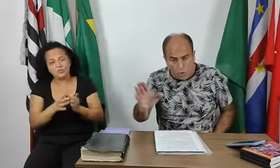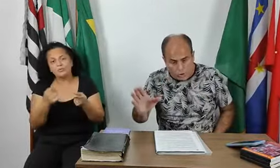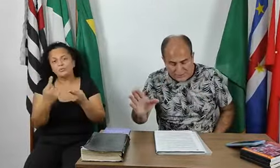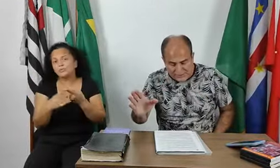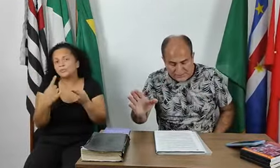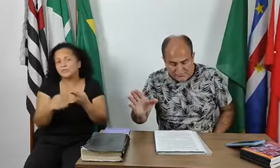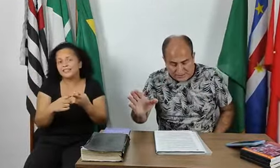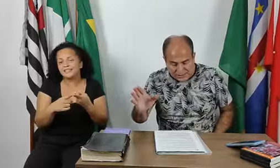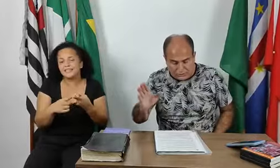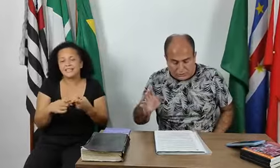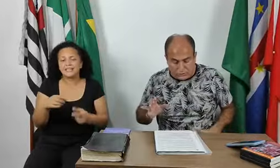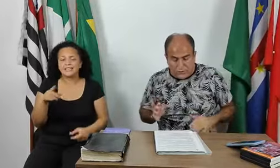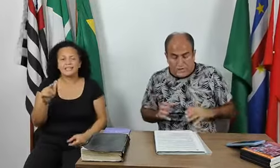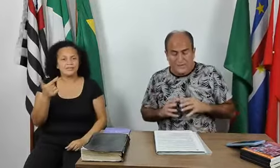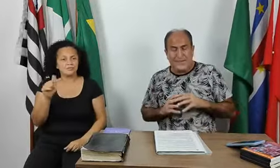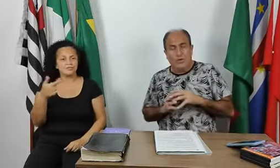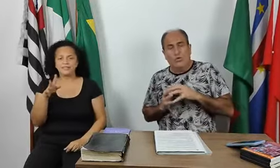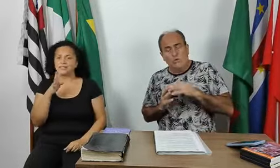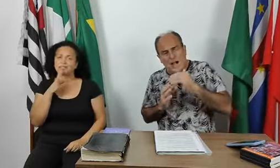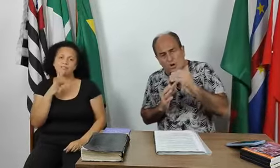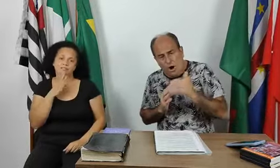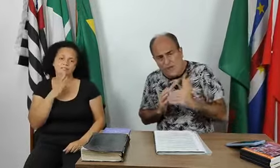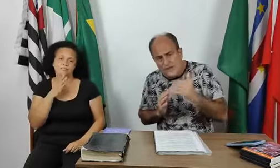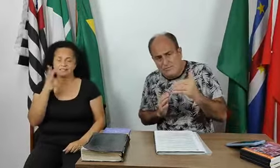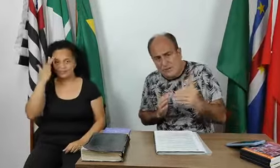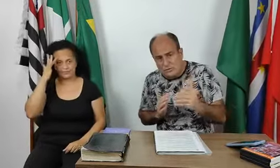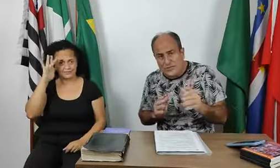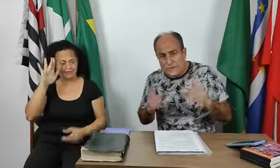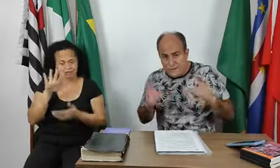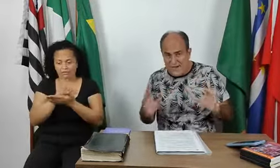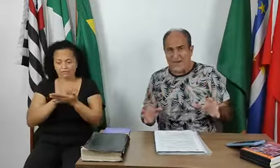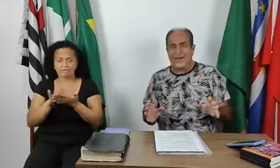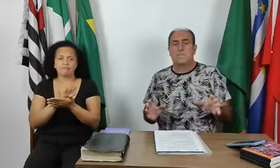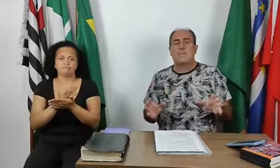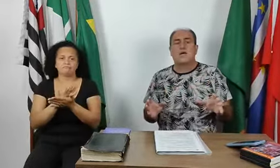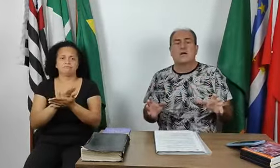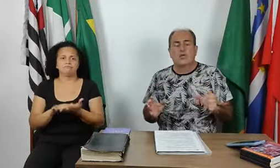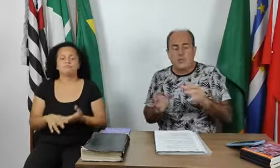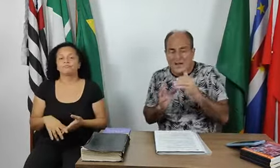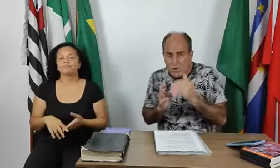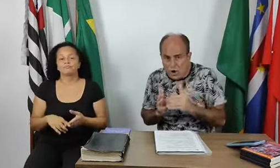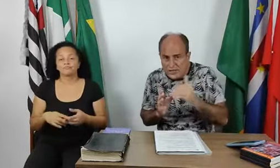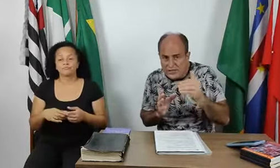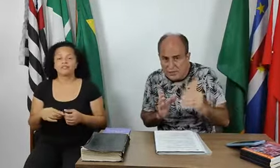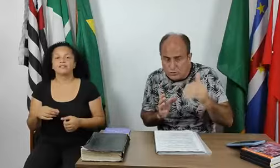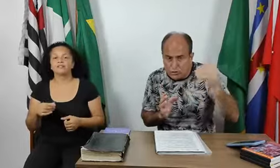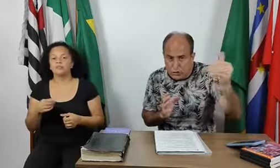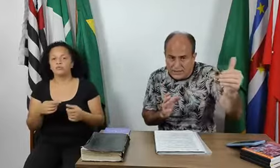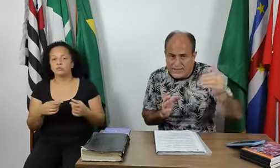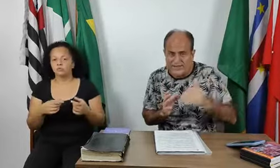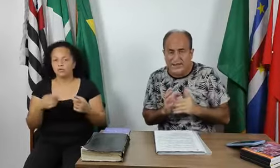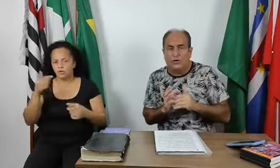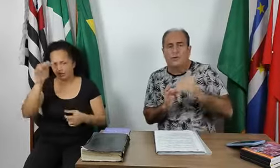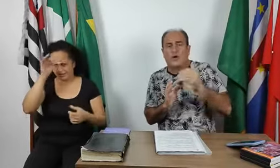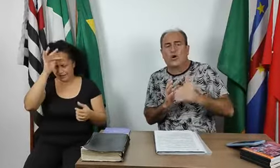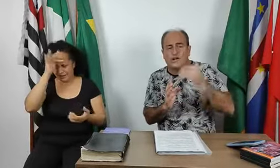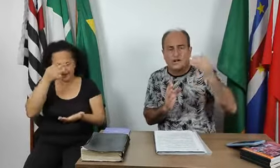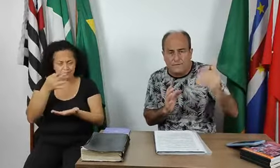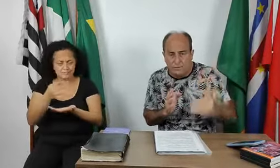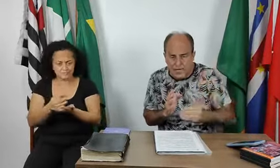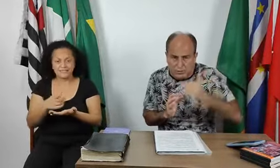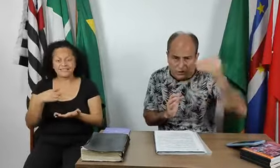o conhecimento. Então, o maior inimigo da fé, o maior inimigo do cristão, o